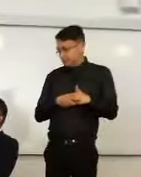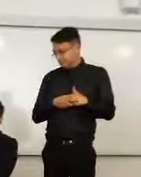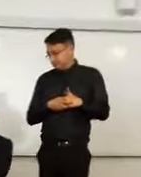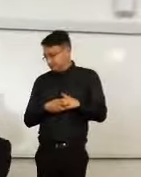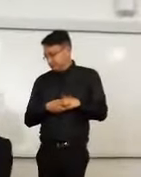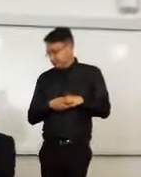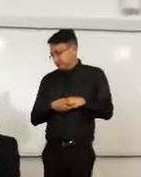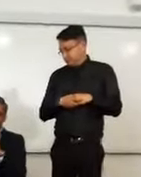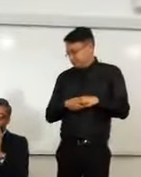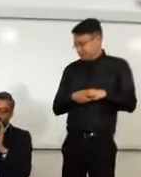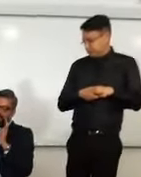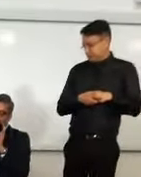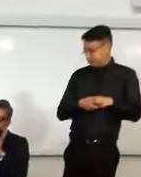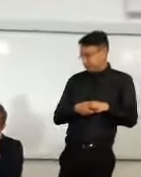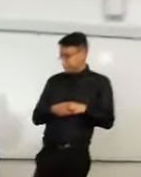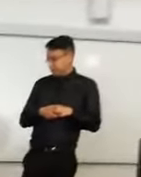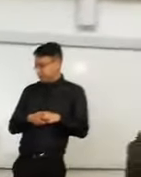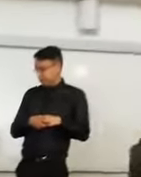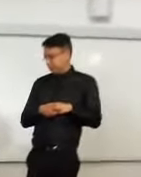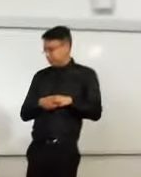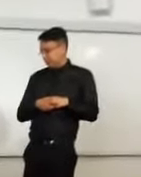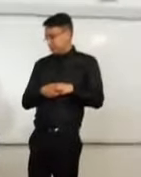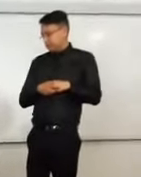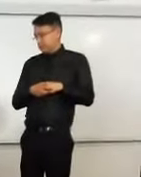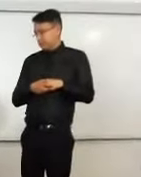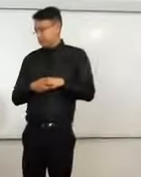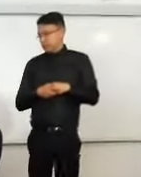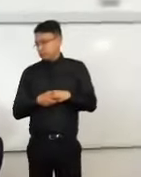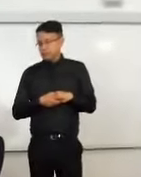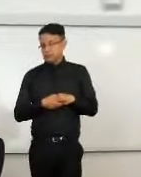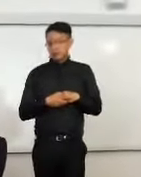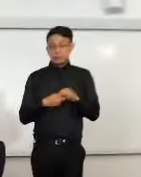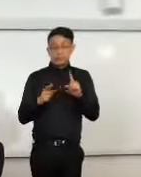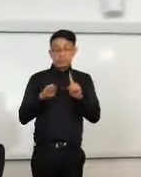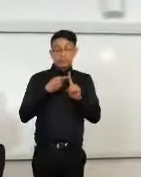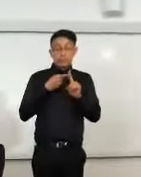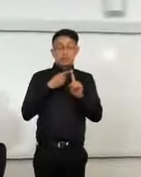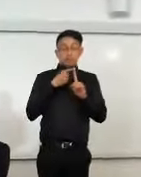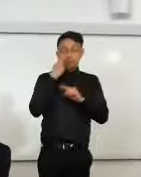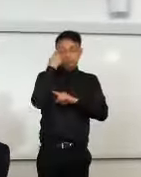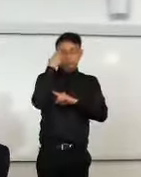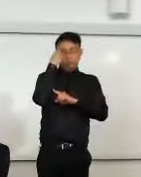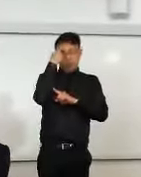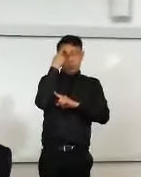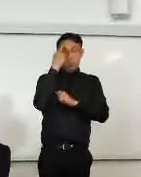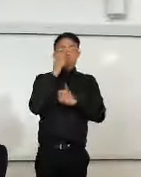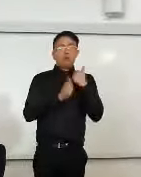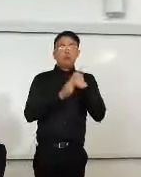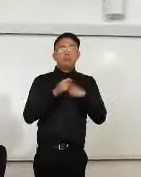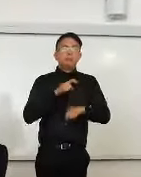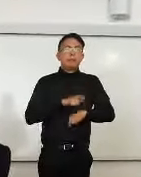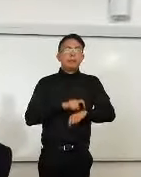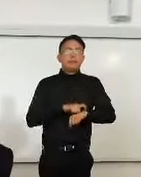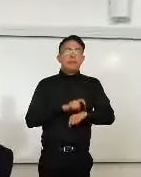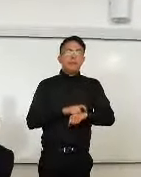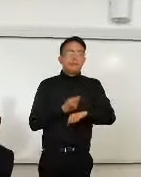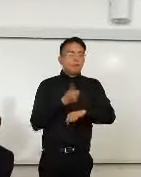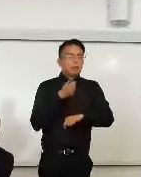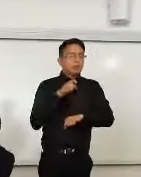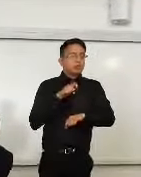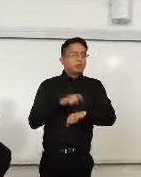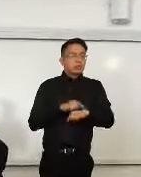Lo que hay que partir, el primer gran reto fue el tiempo. y que si bien las mismas, nosotros